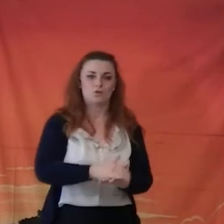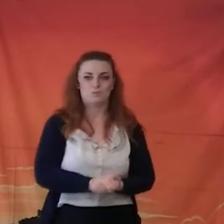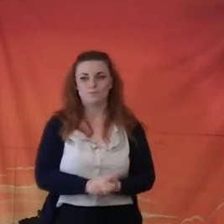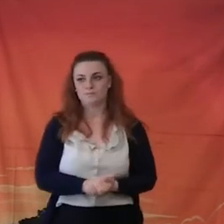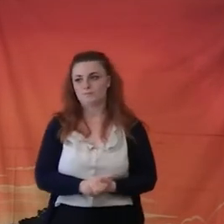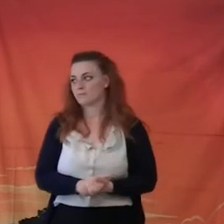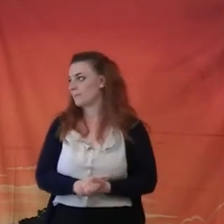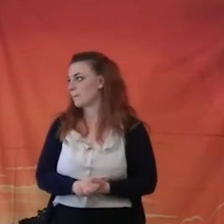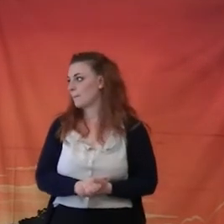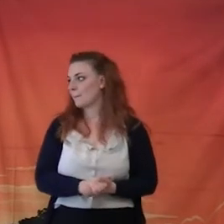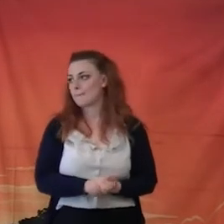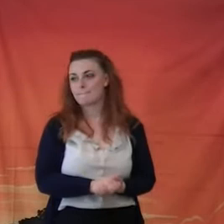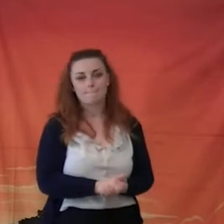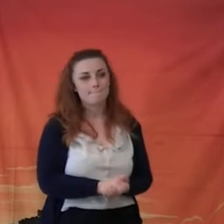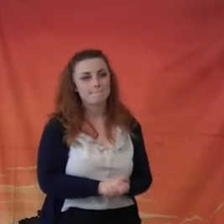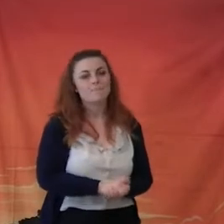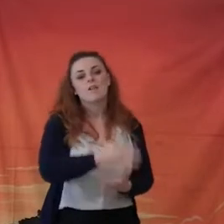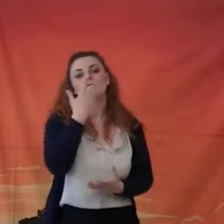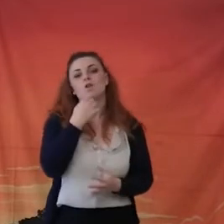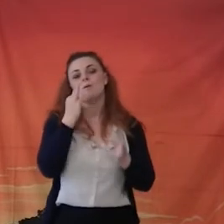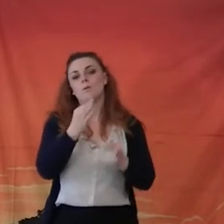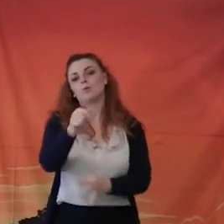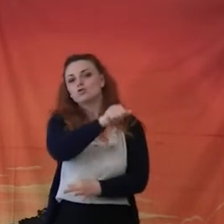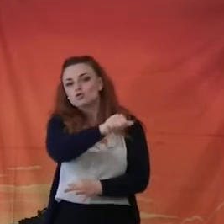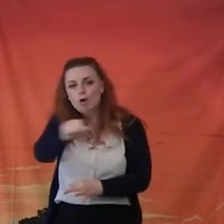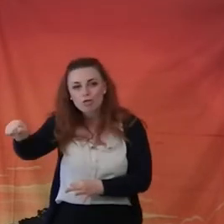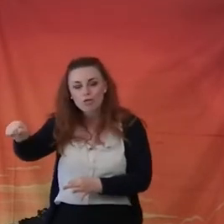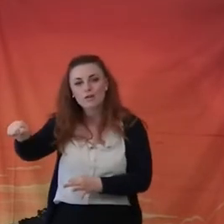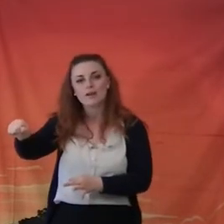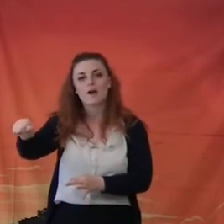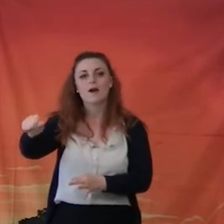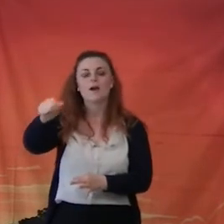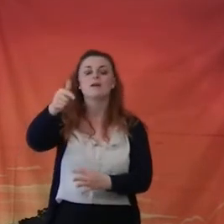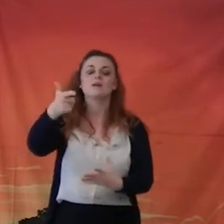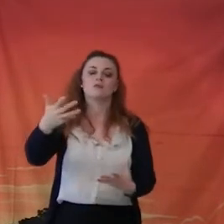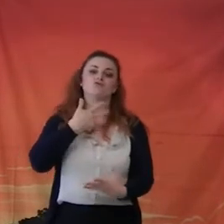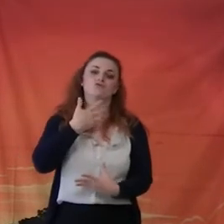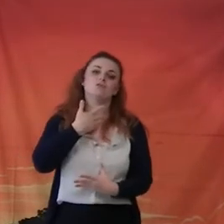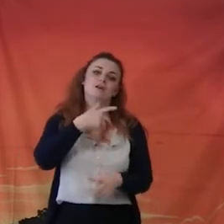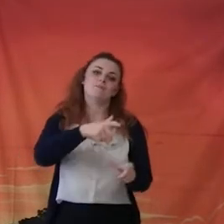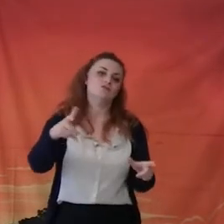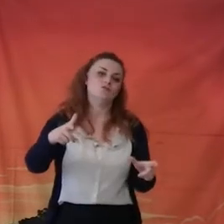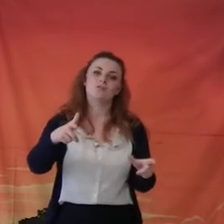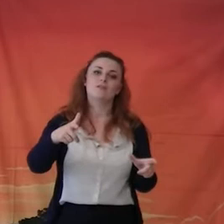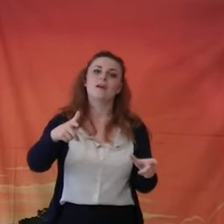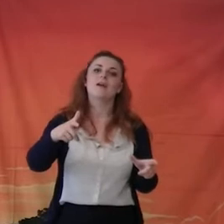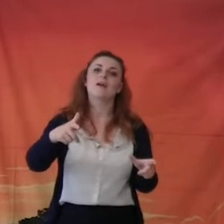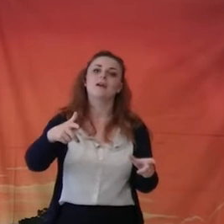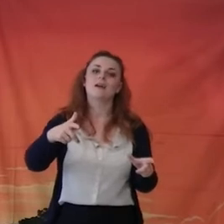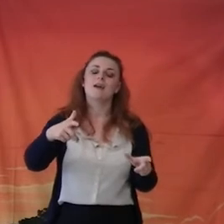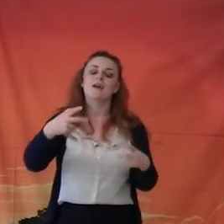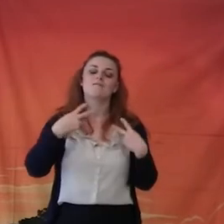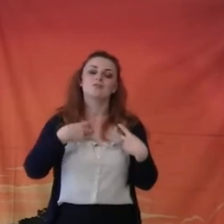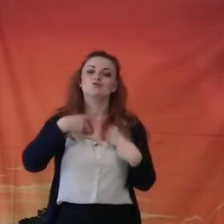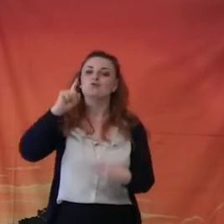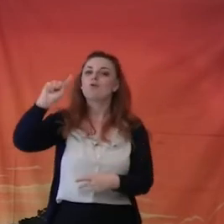Volevo proprio sottolineare questa cosa, perché per chi non ha vissuto fuori, ecco, i ragazzi adesso sanno cosa vuol dire